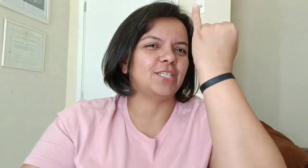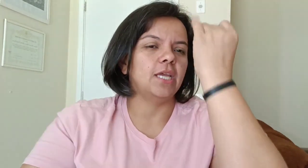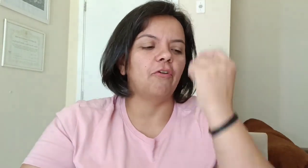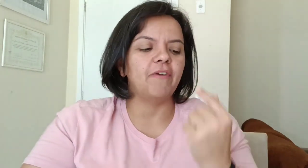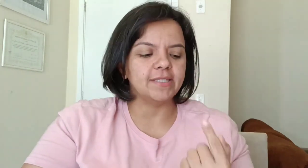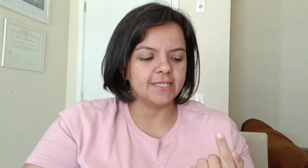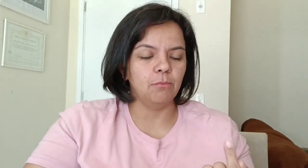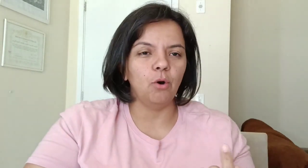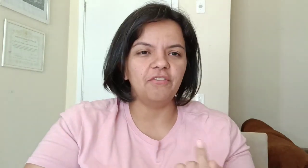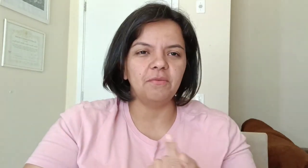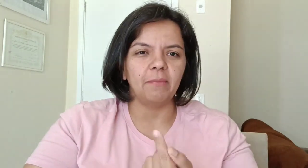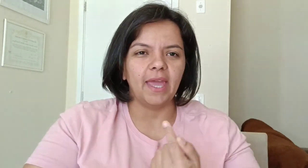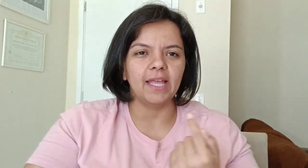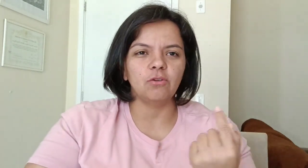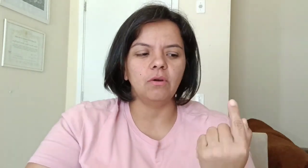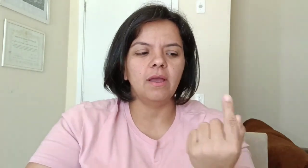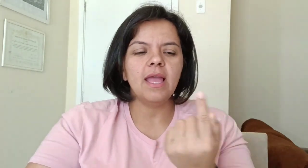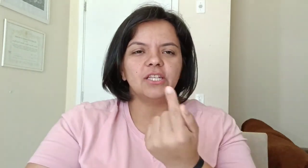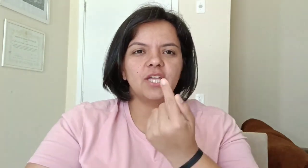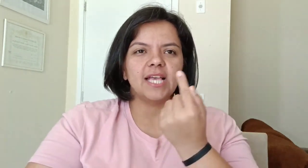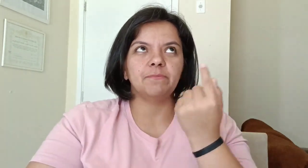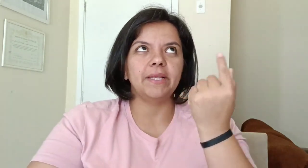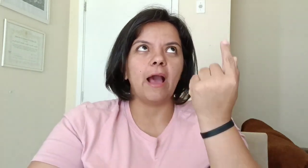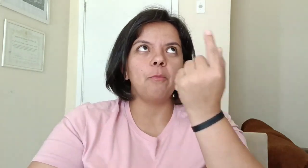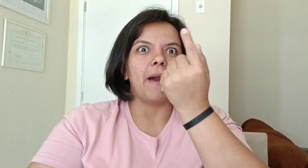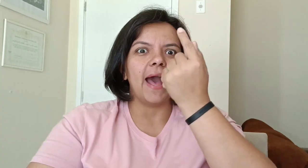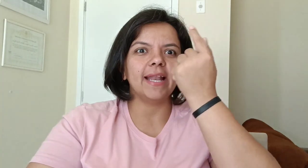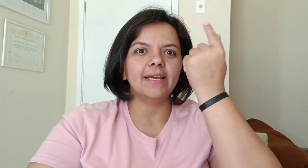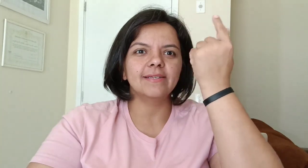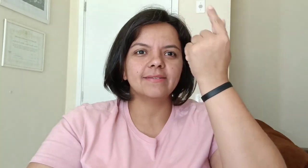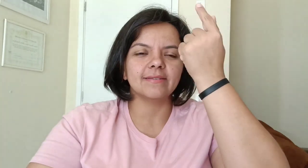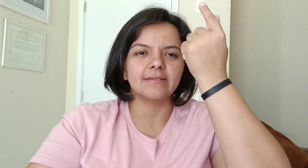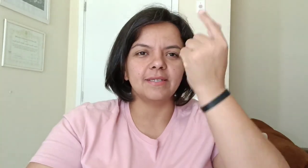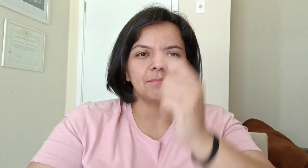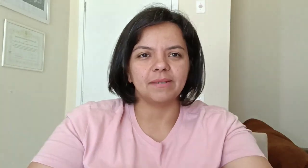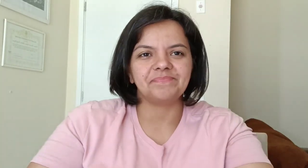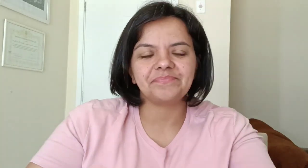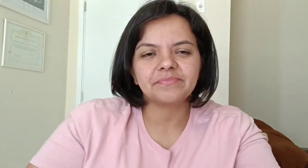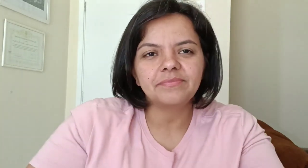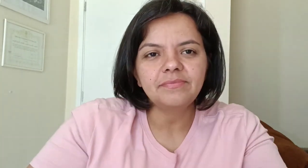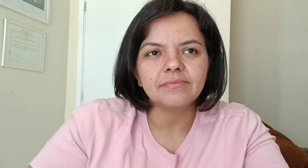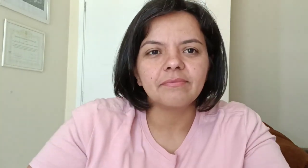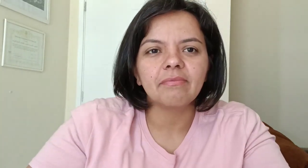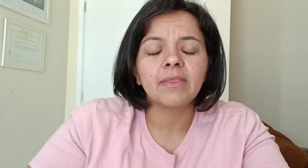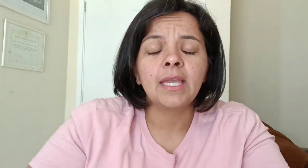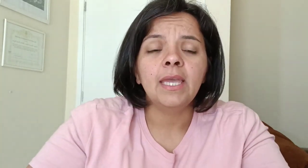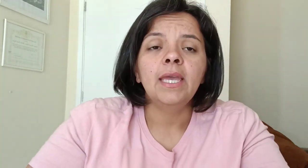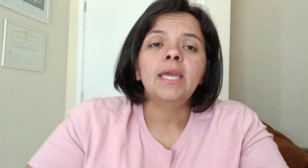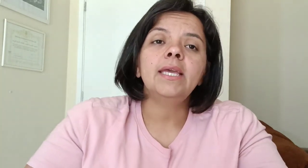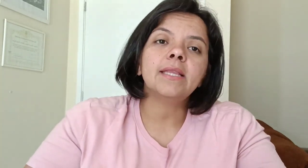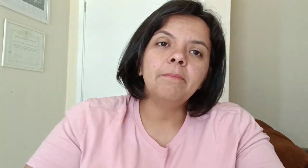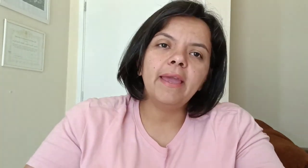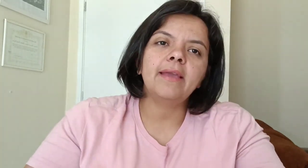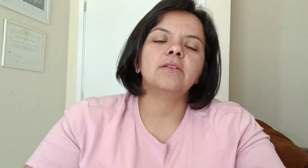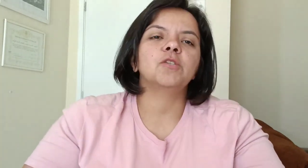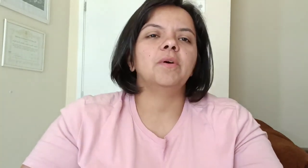importante. Eu faço esse movimento de aspiral para cima. E também nós